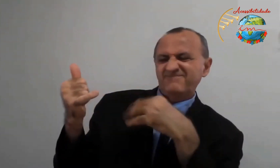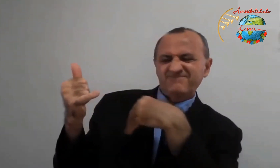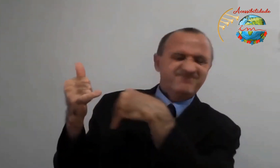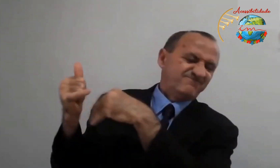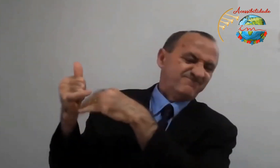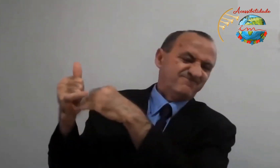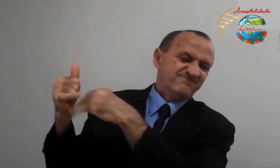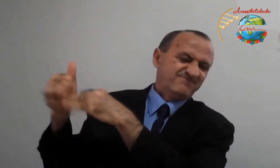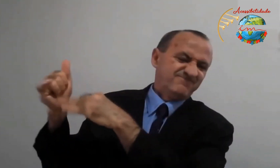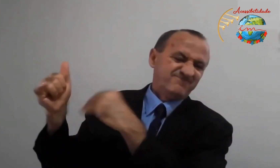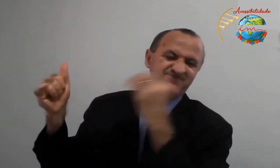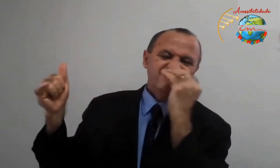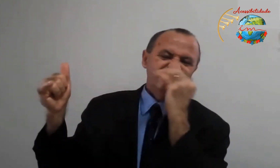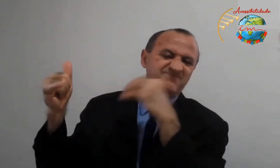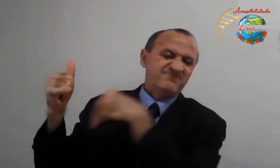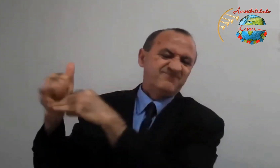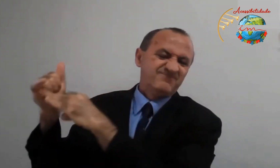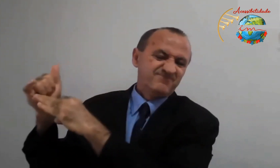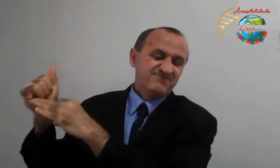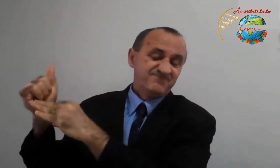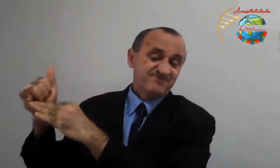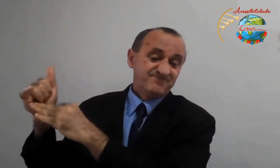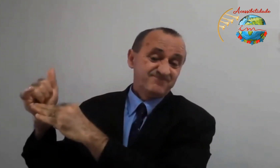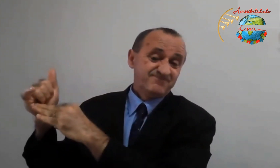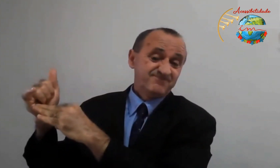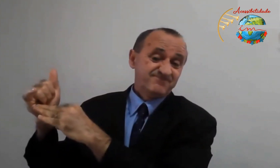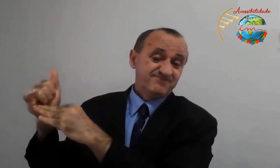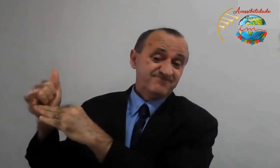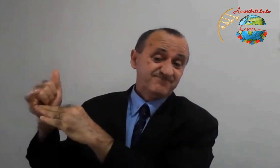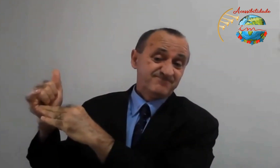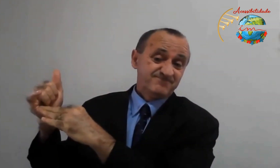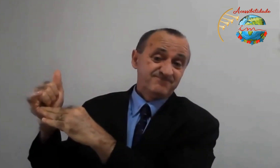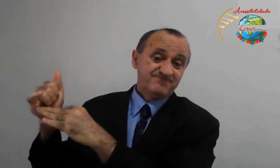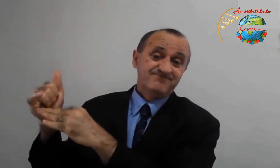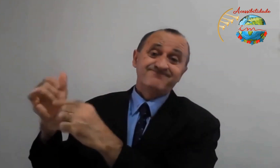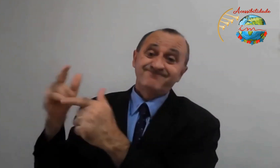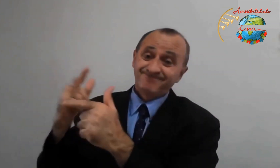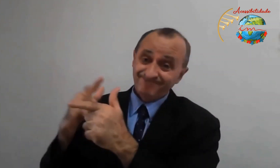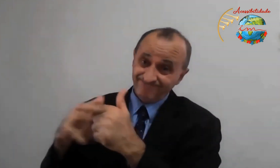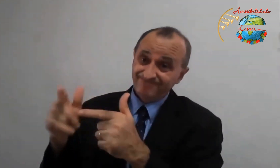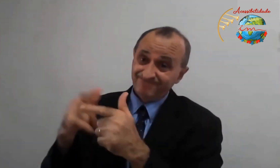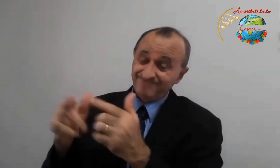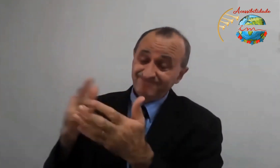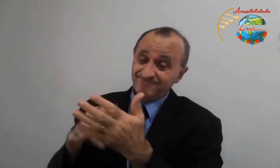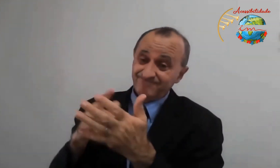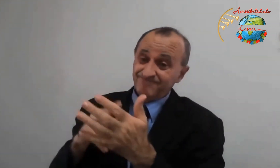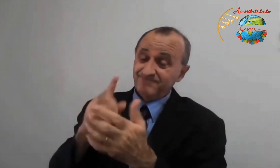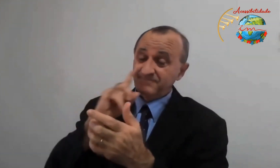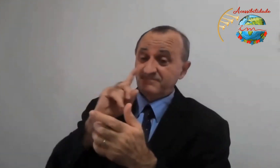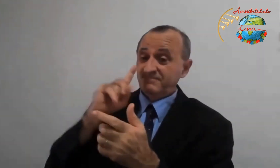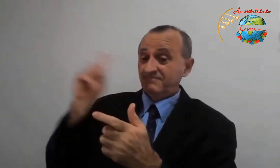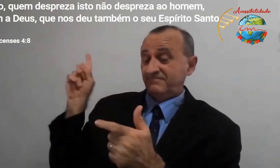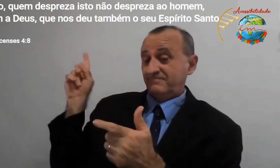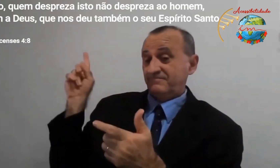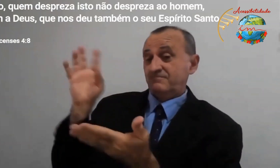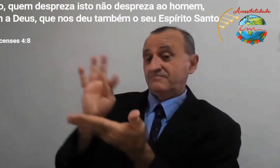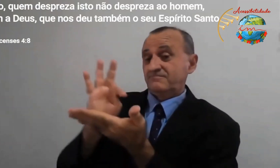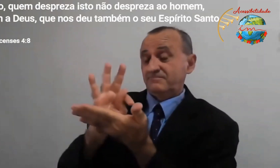quer, despreza essa profecia, esse chamado, então veja aqui, ó, a